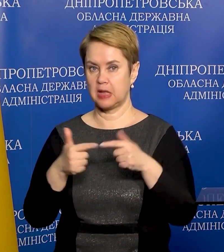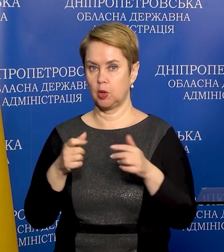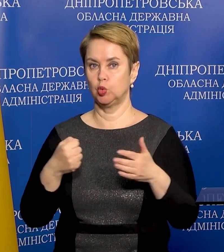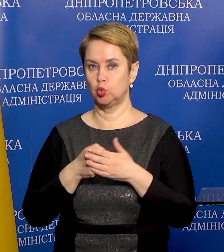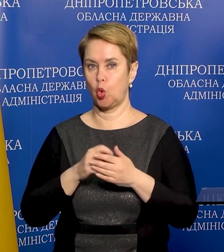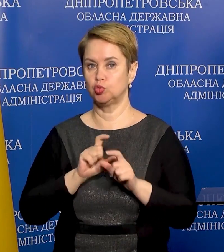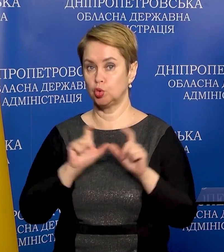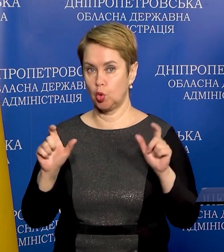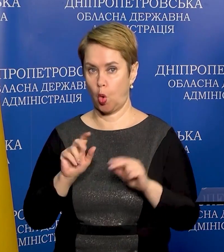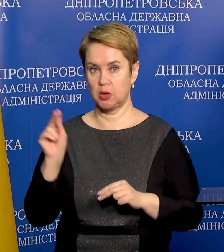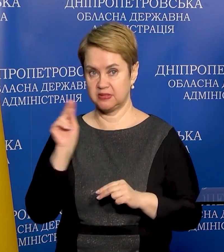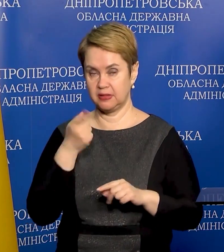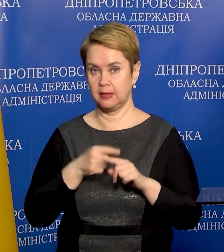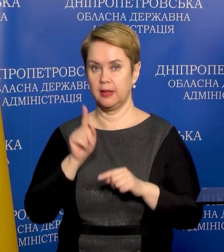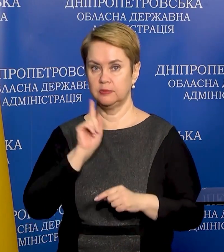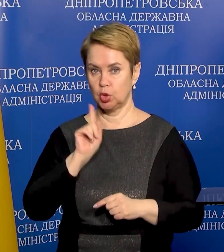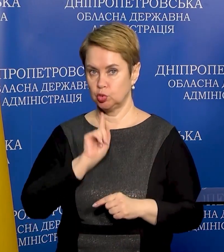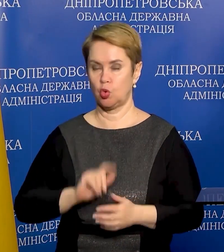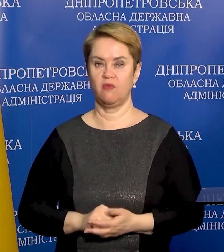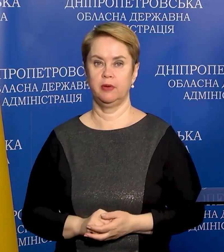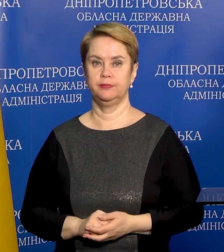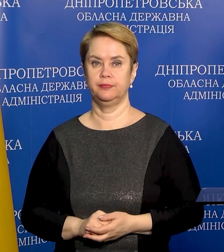закладів дошкільної освіти, вони тимчасово